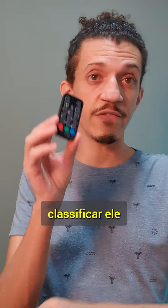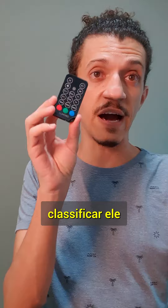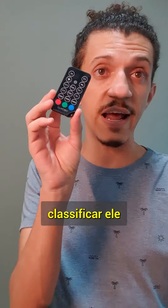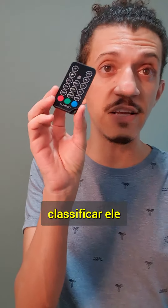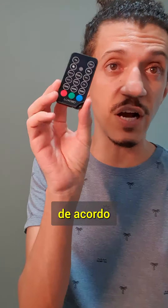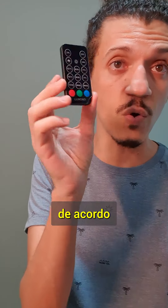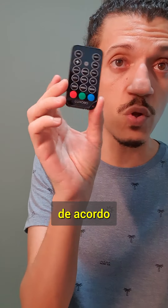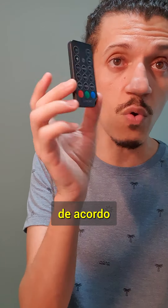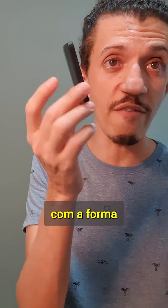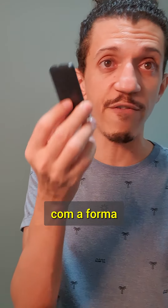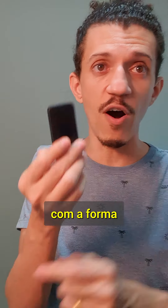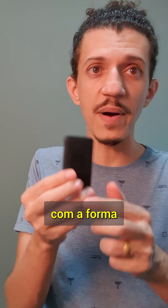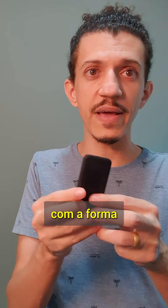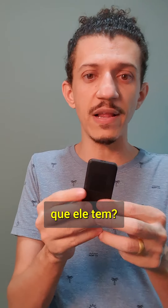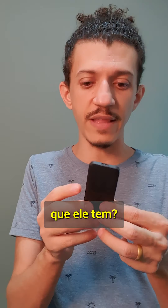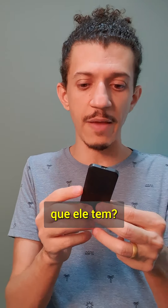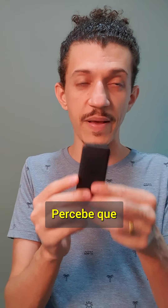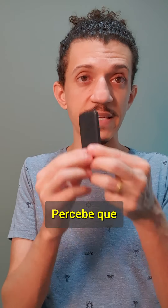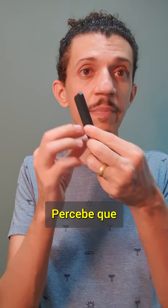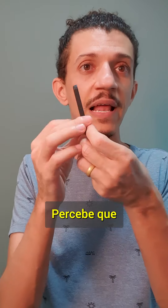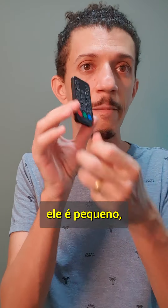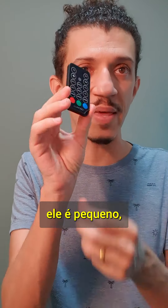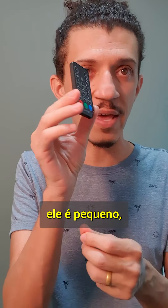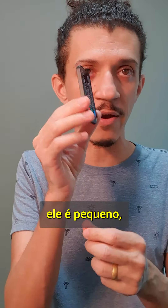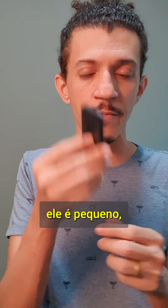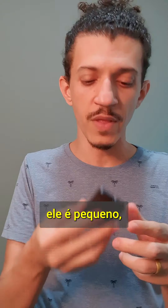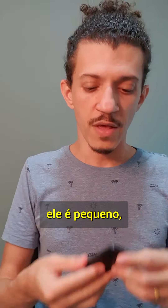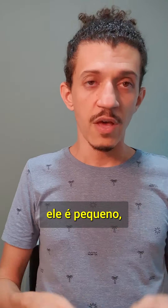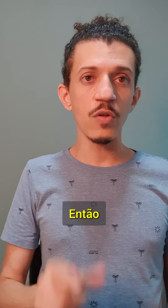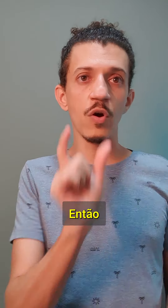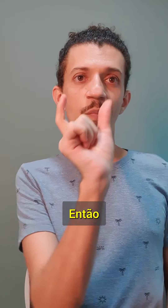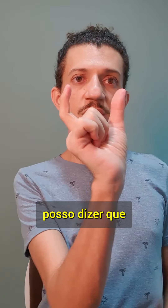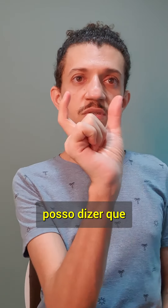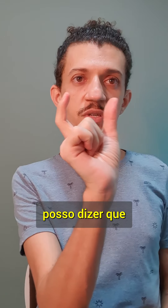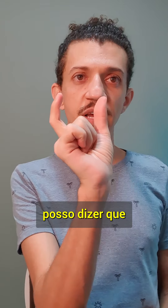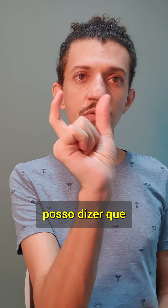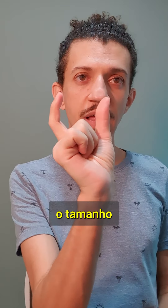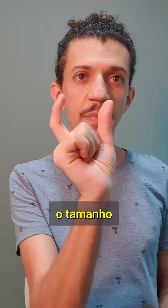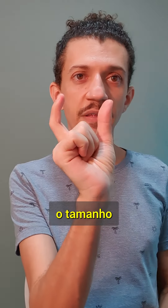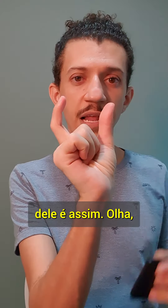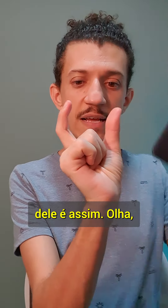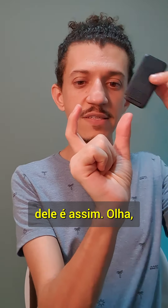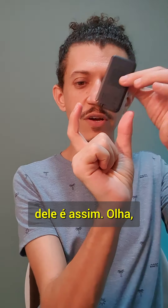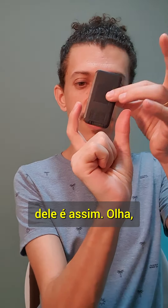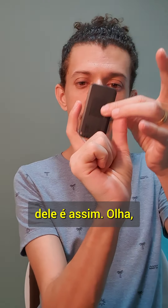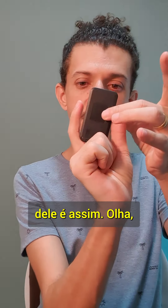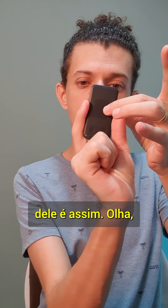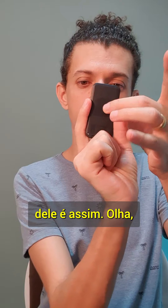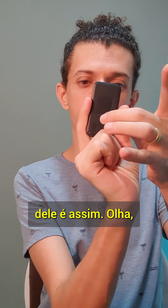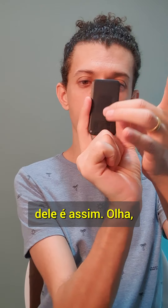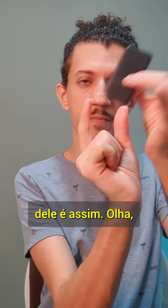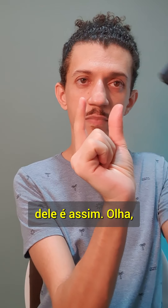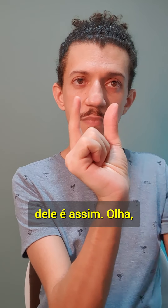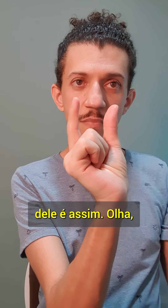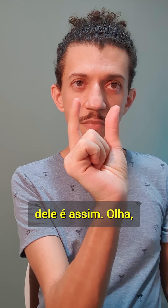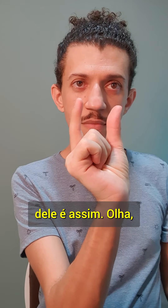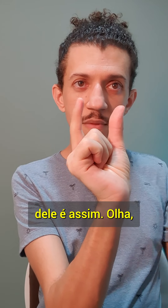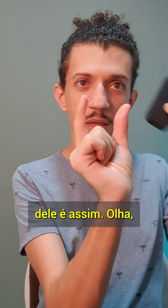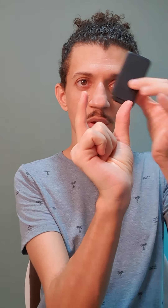ele de acordo com a forma que ele tem. Percebe que ele é pequeno? Então, eu posso dizer que o tamanho dele é assim, olha, percebe?